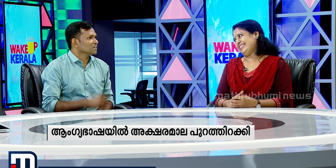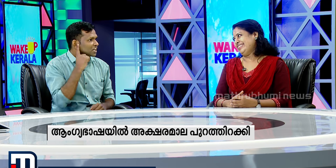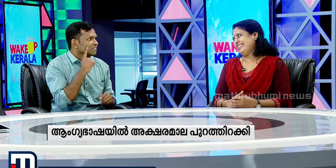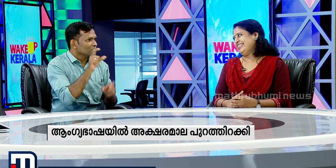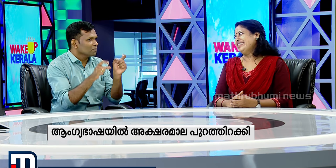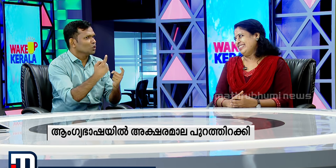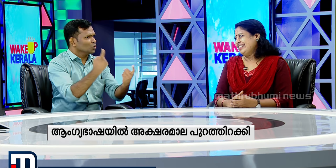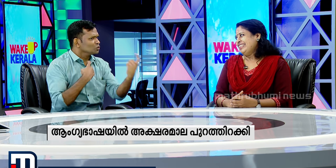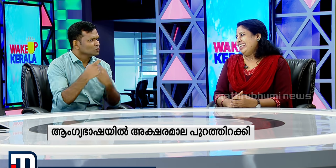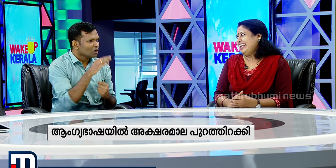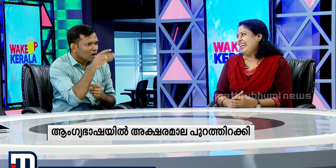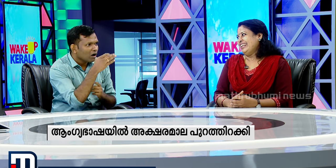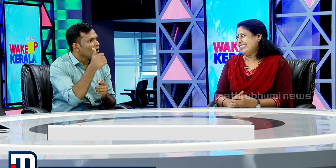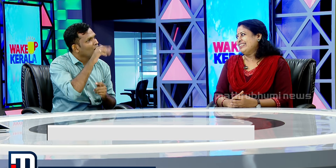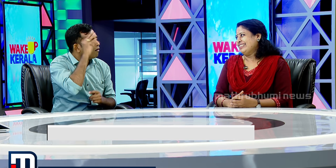സന്തോഷമുണ്ട്